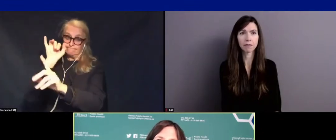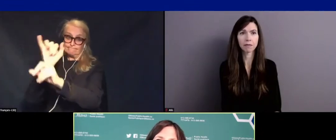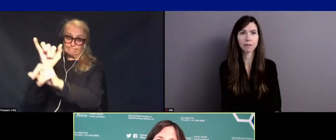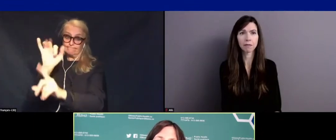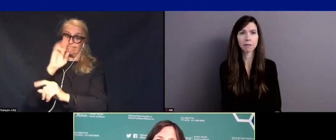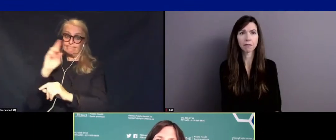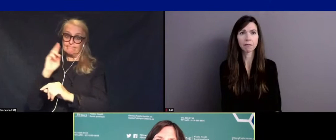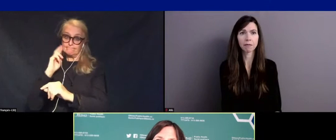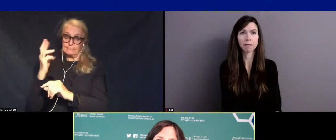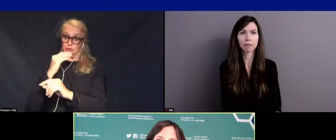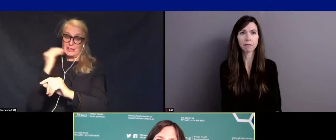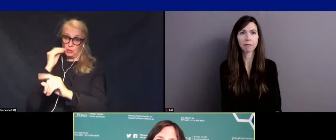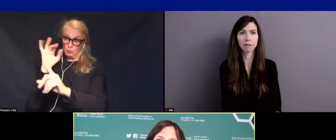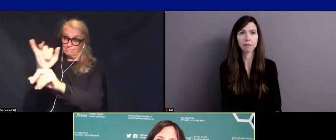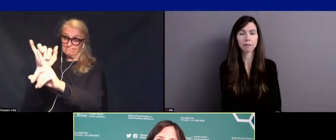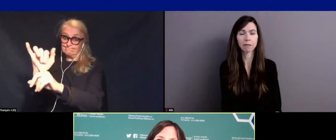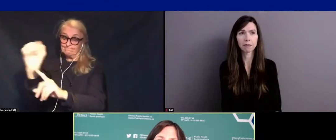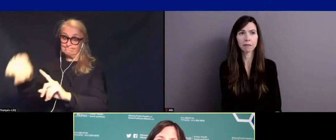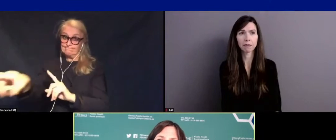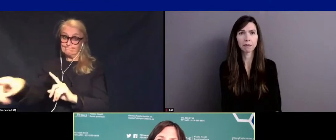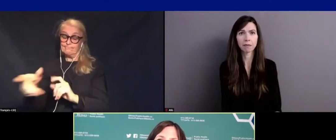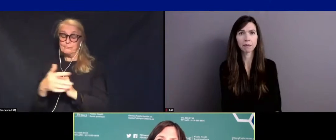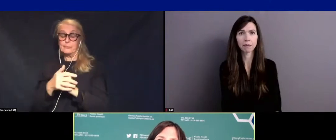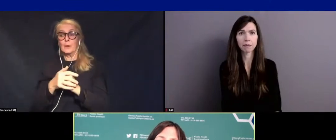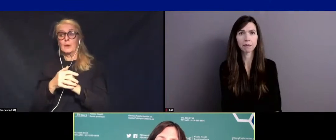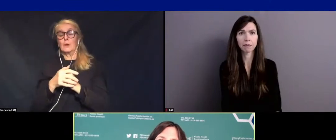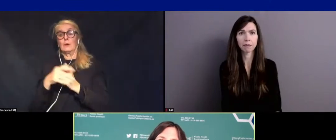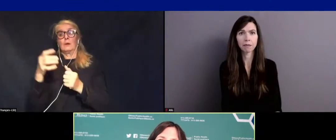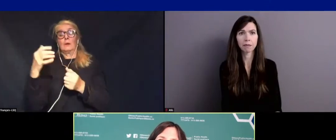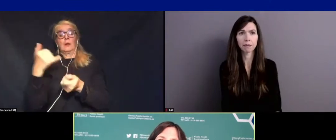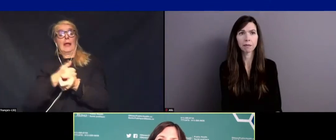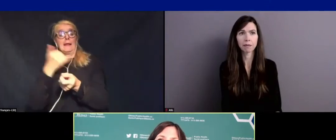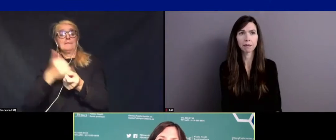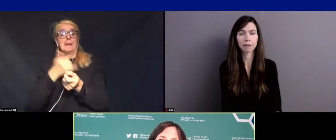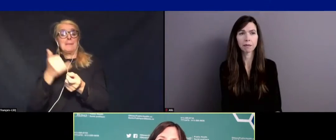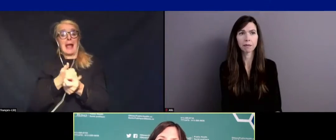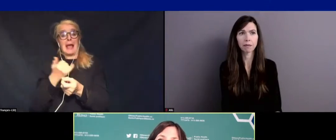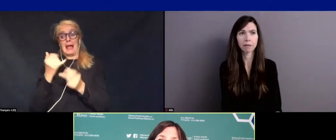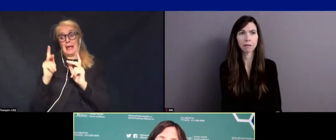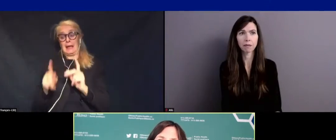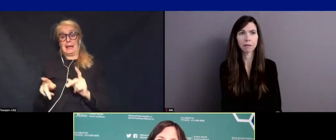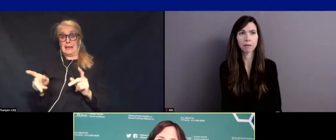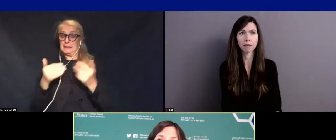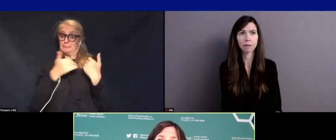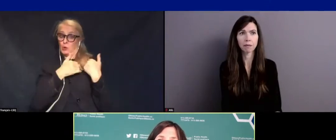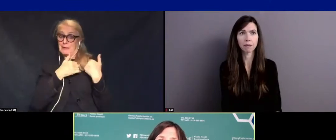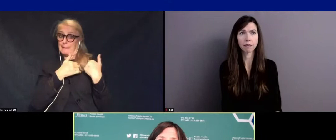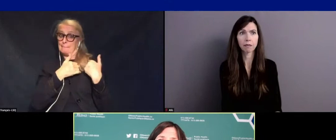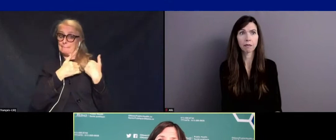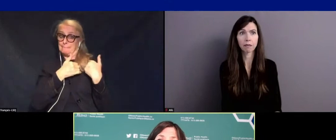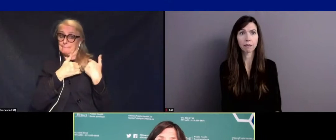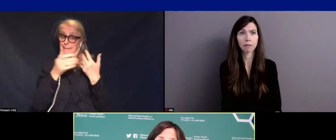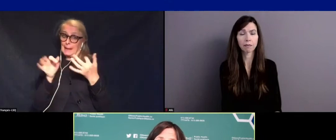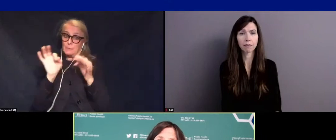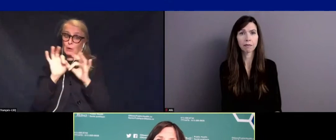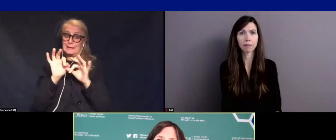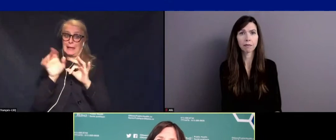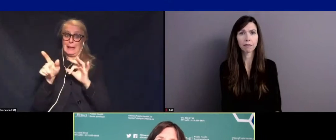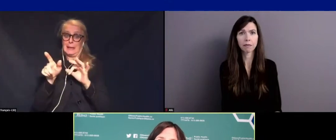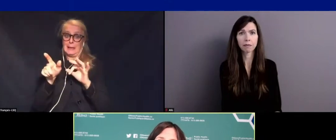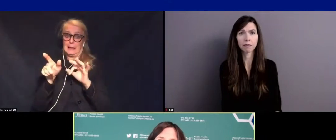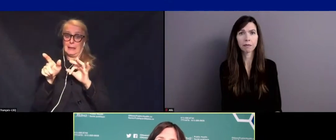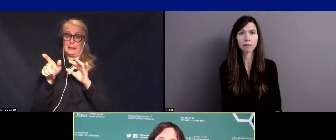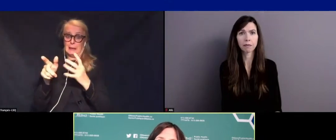C'est quelque chose, notre infirmière a une responsabilité de déterminer quelles sont les